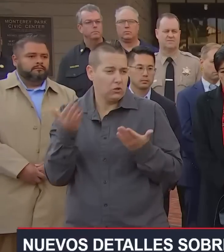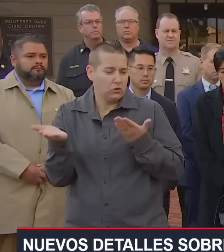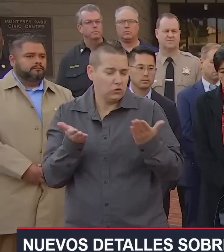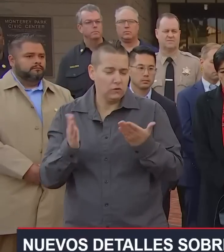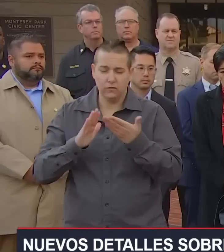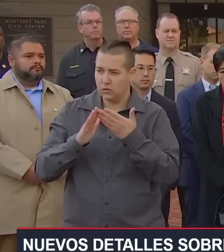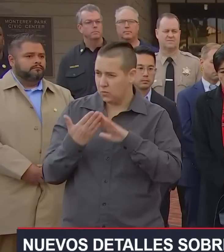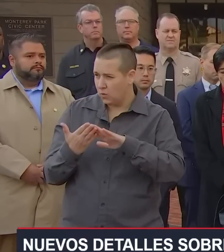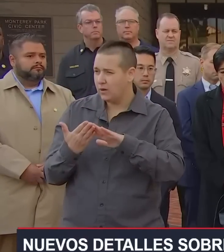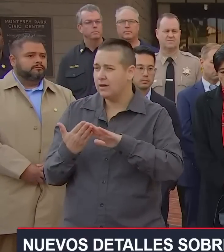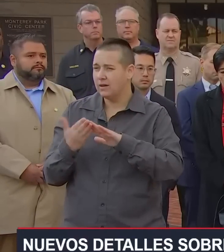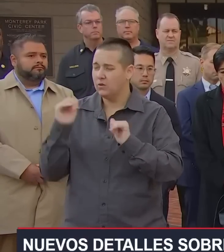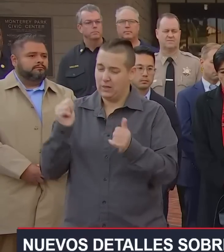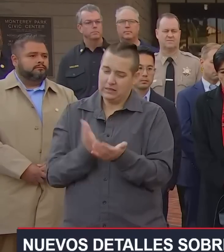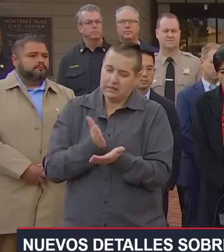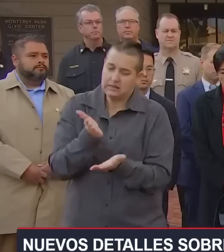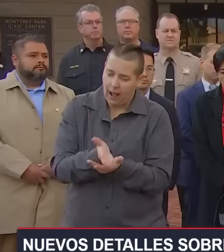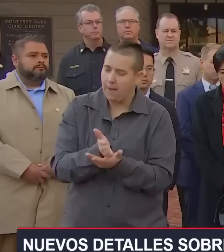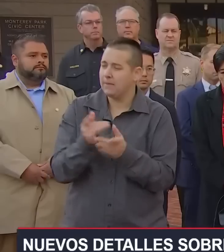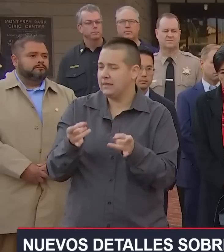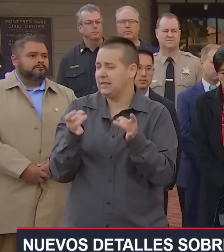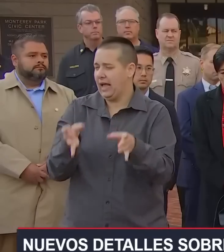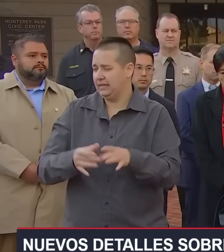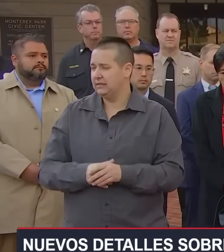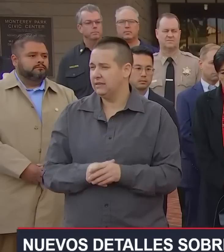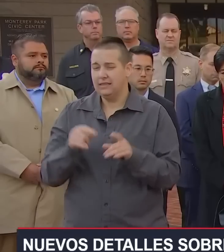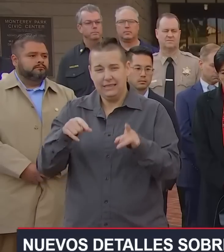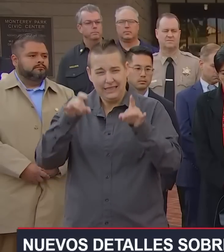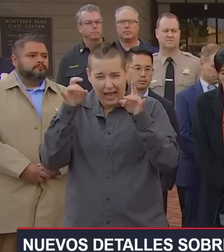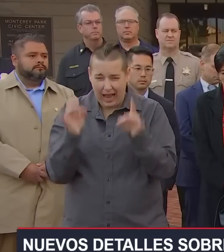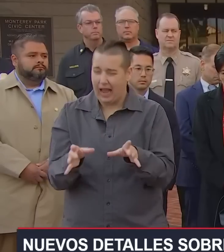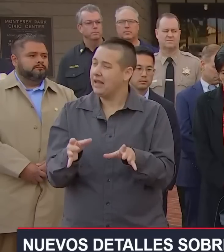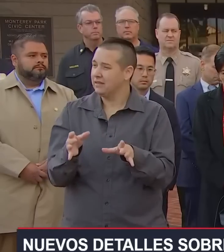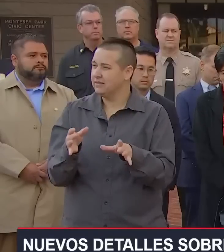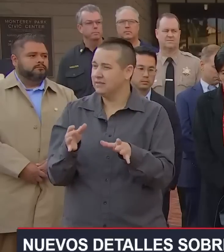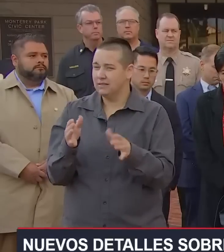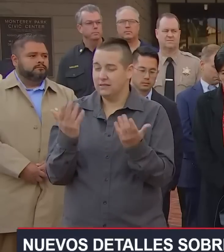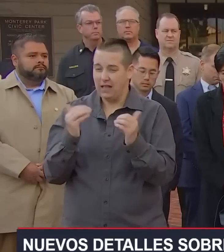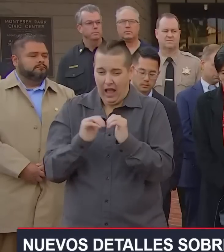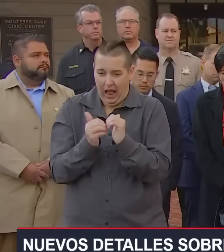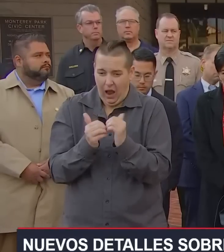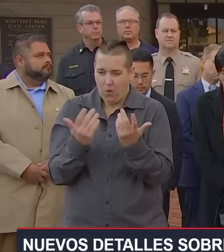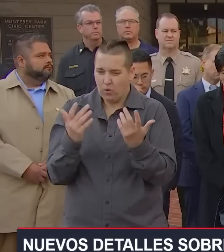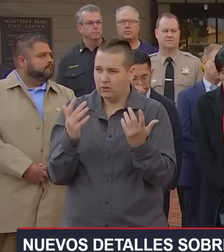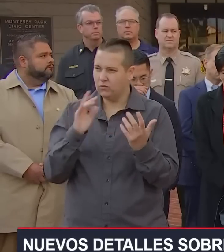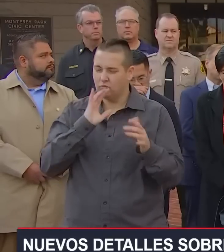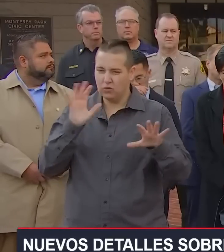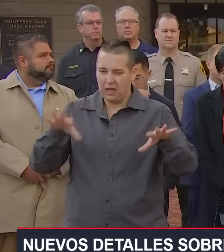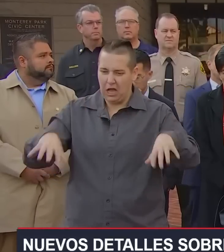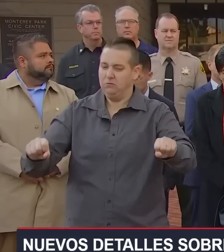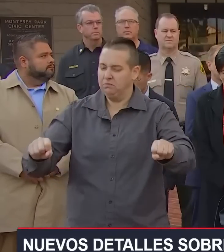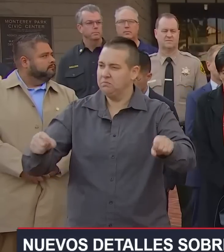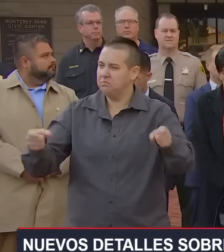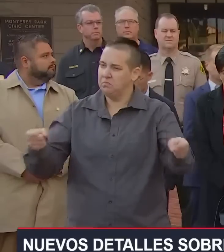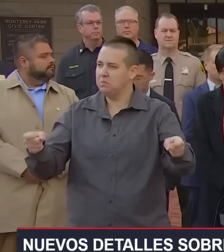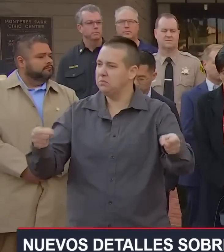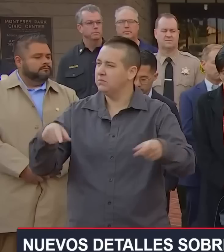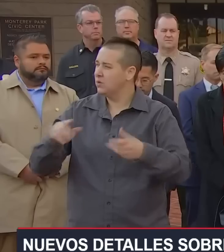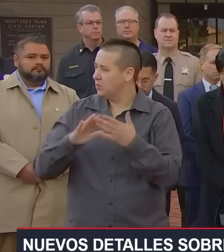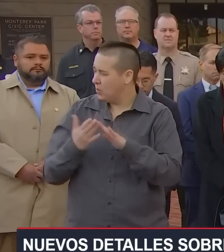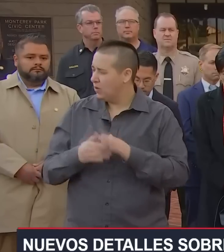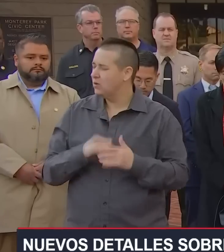planes que nos permitan servir de la mejor manera nuestra comunidad para ponerle Coto a el odio